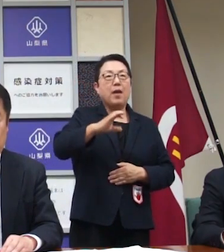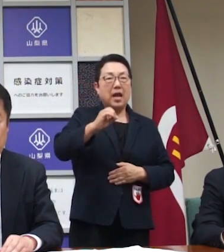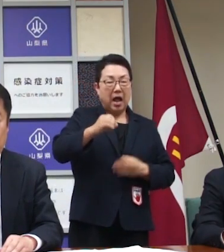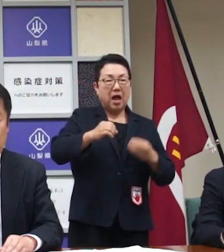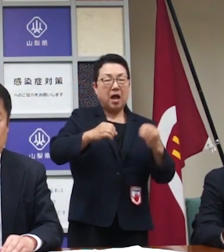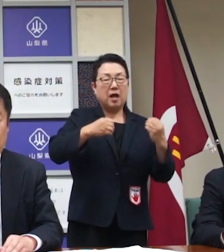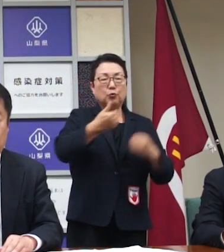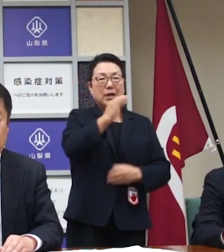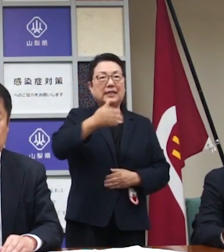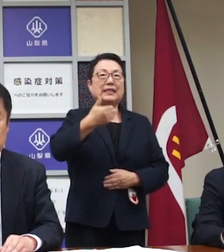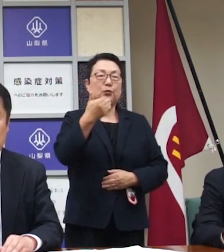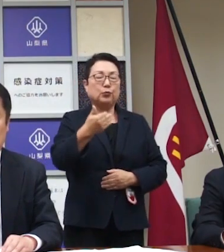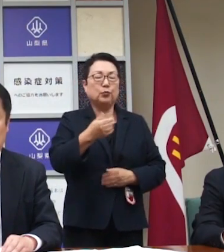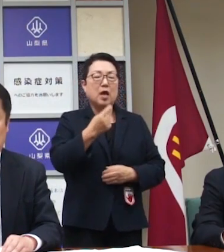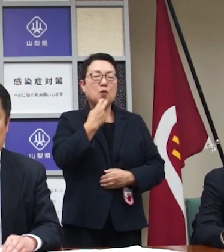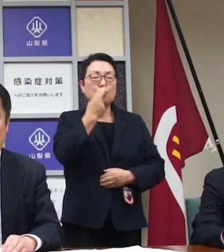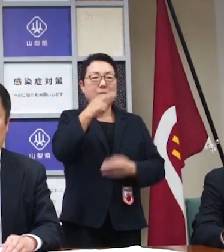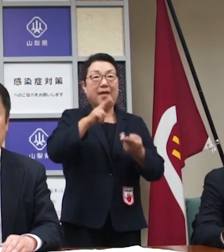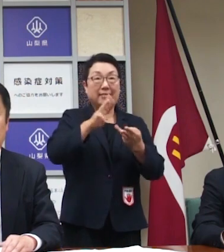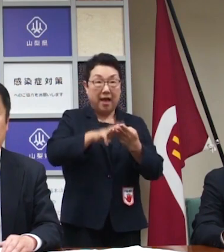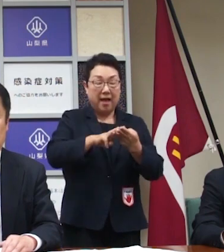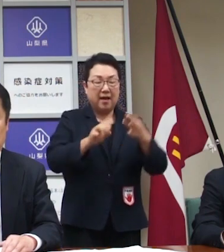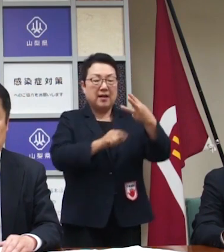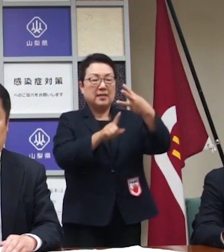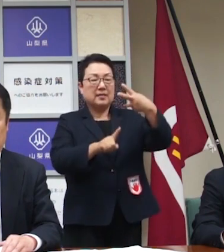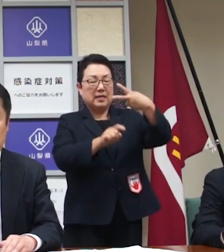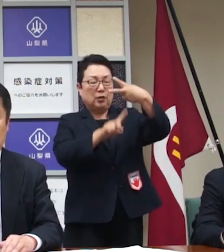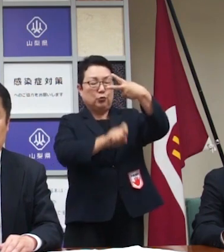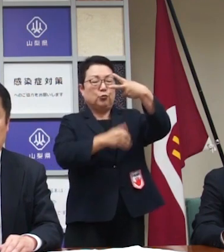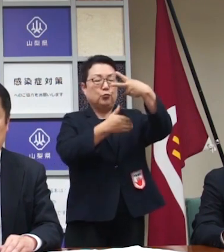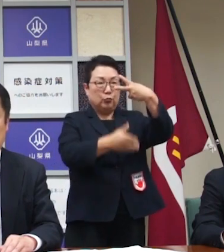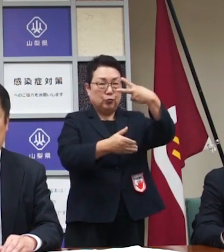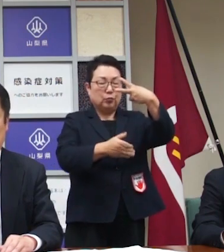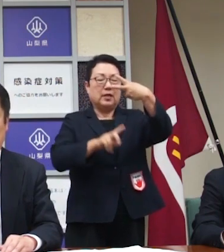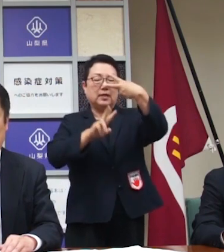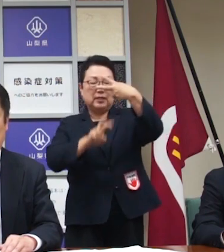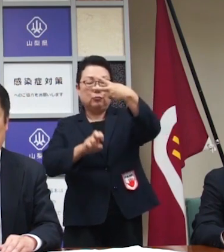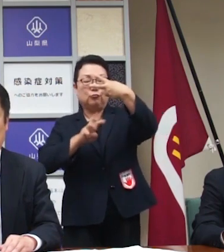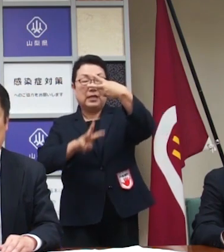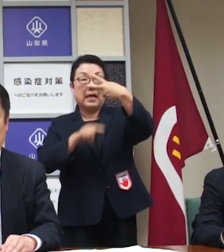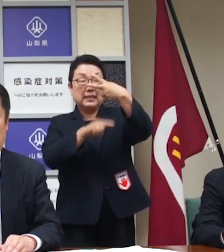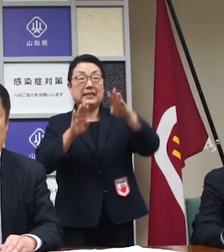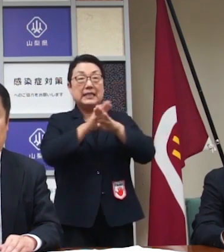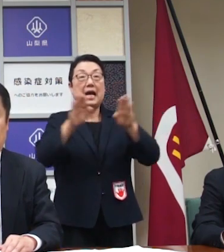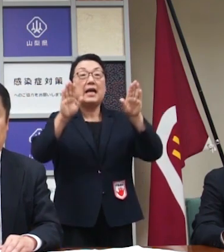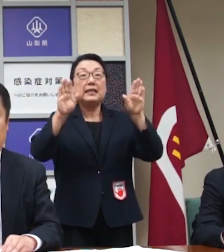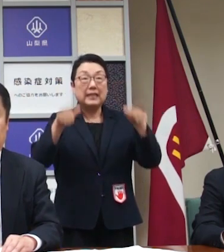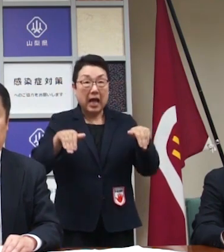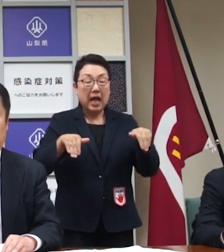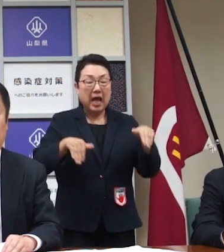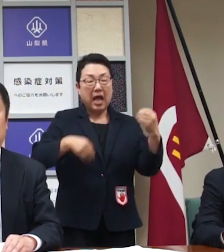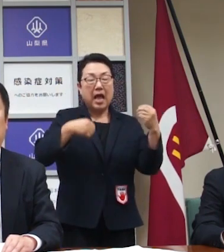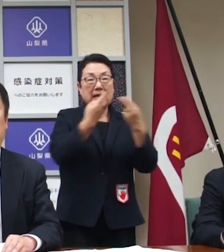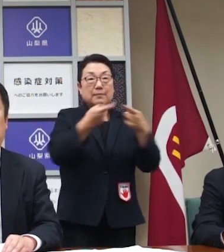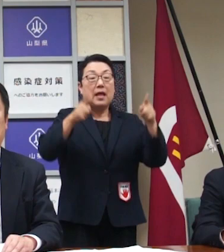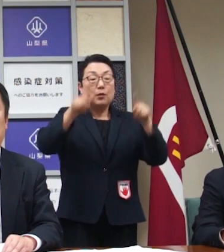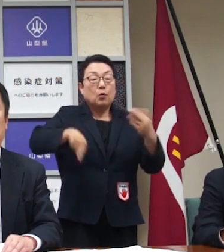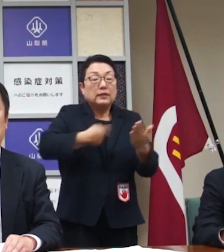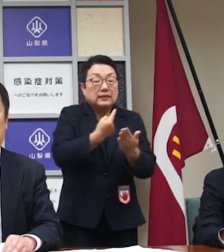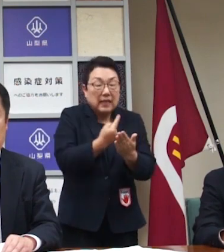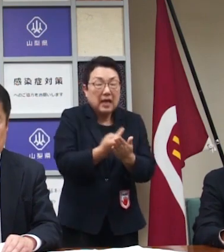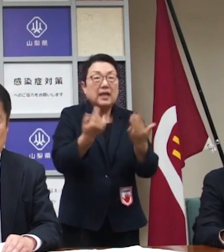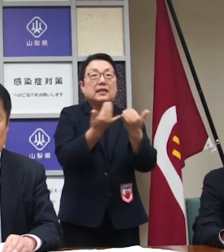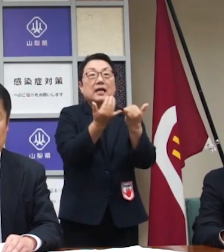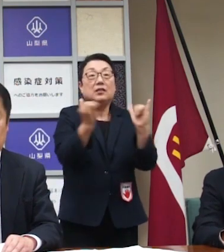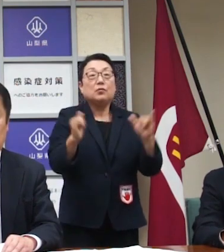田において2月19日および20、23日に開催されましたイベントに参加された方